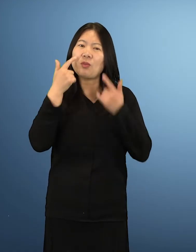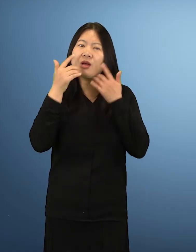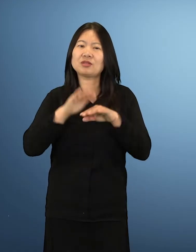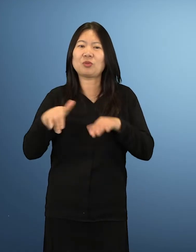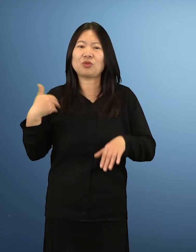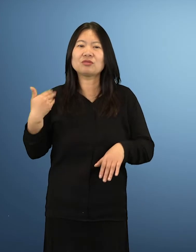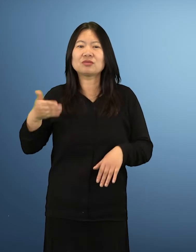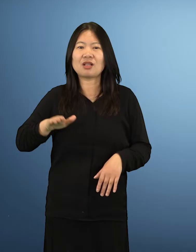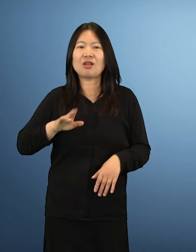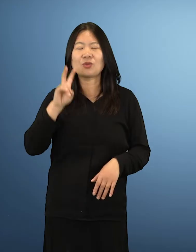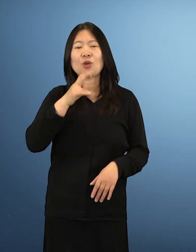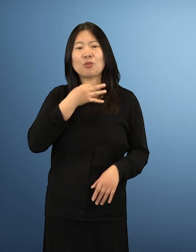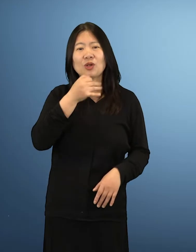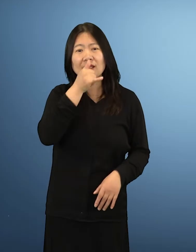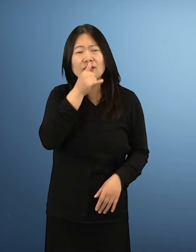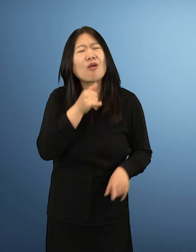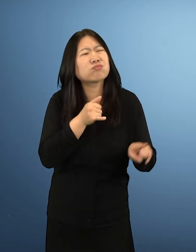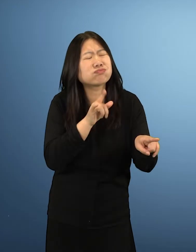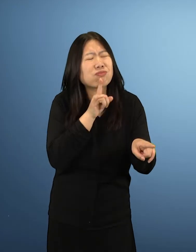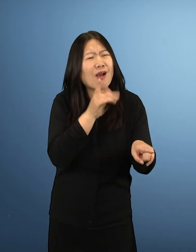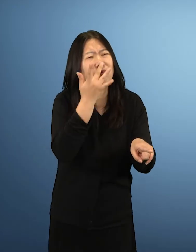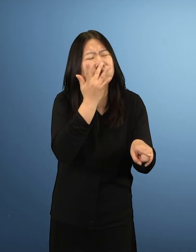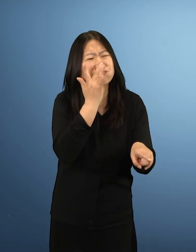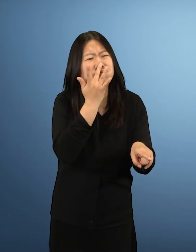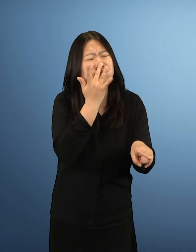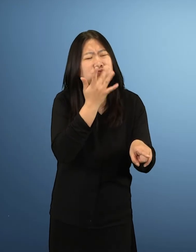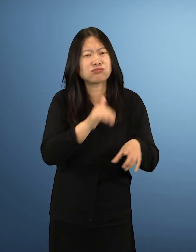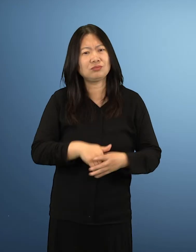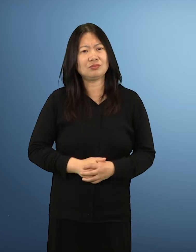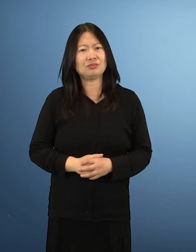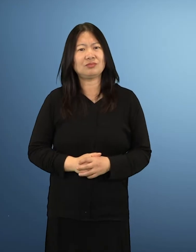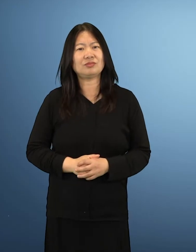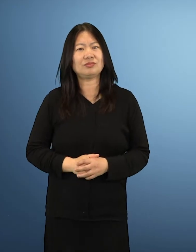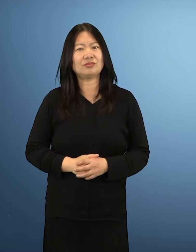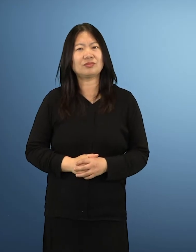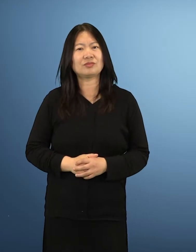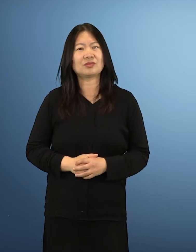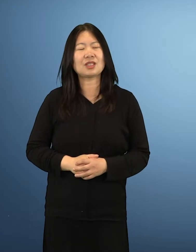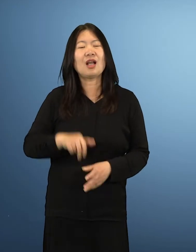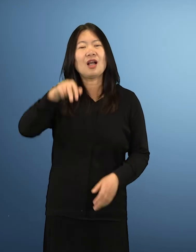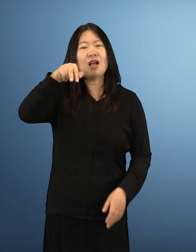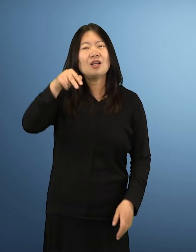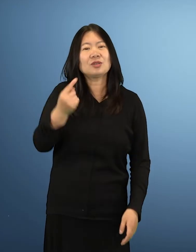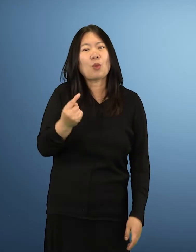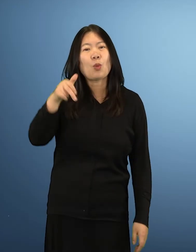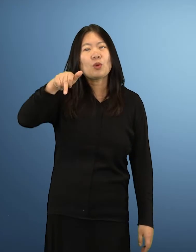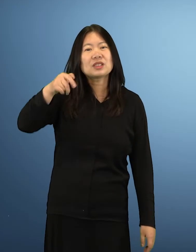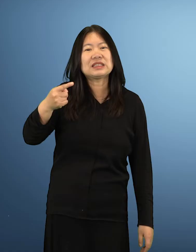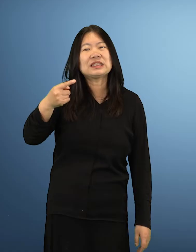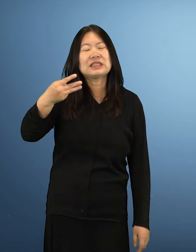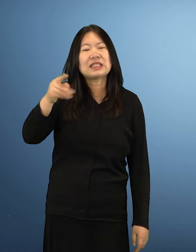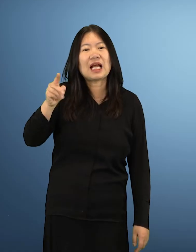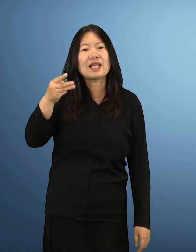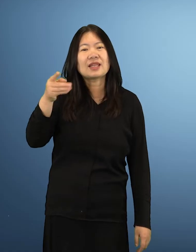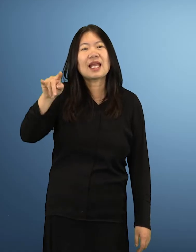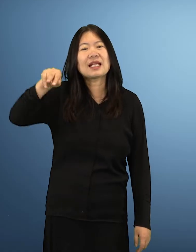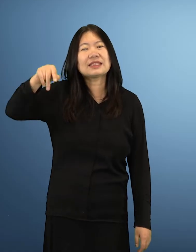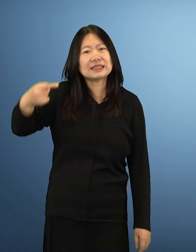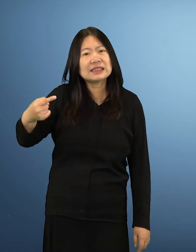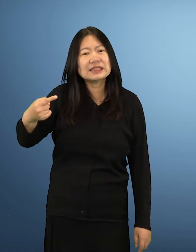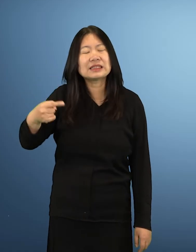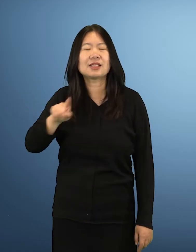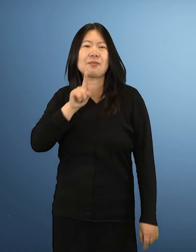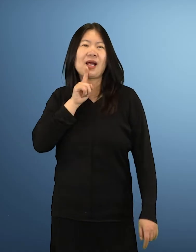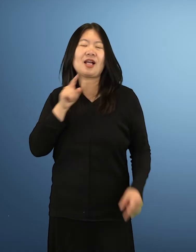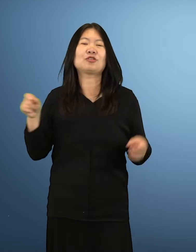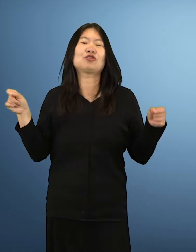저는 처음엔 잘 못 알아들었어요. 근데 그게 이제 소크라테스를 끝에